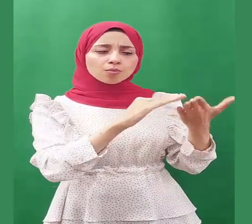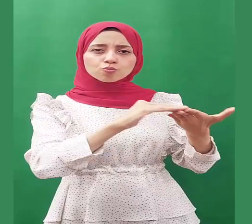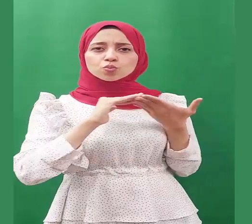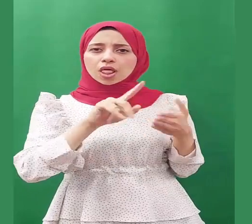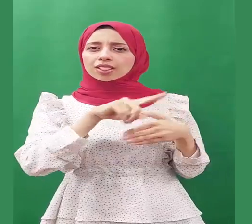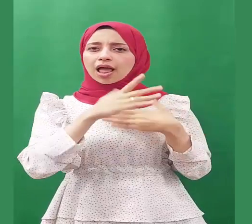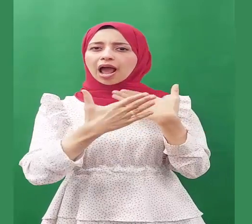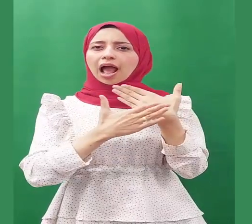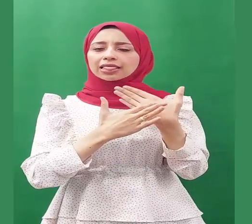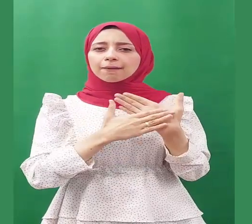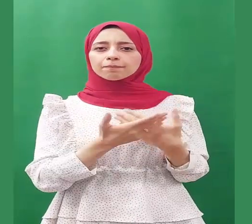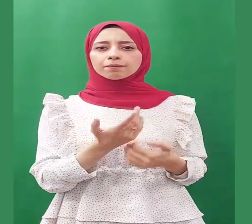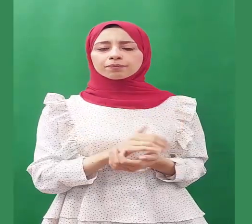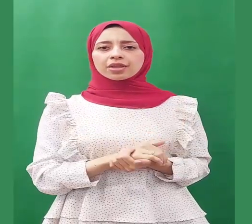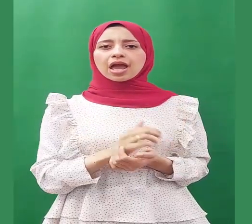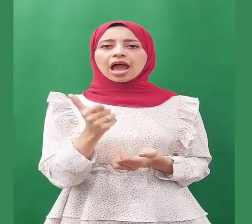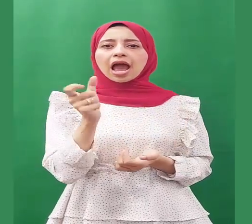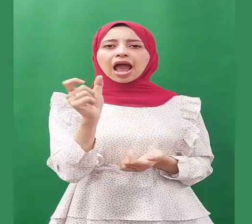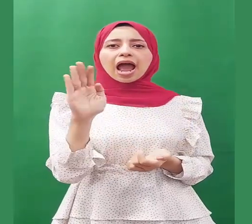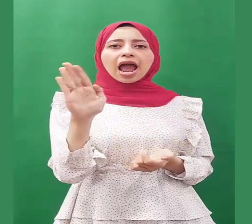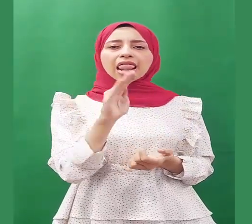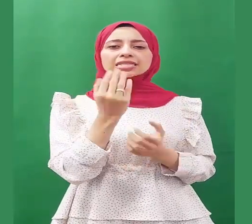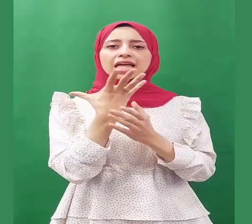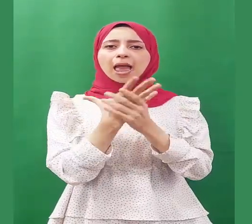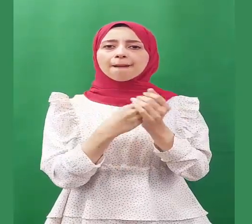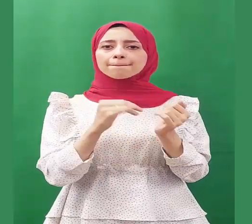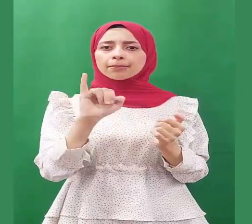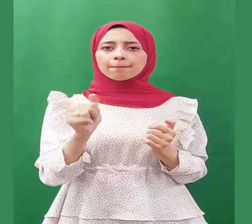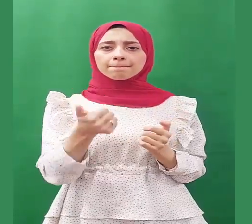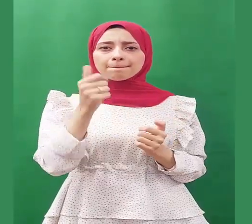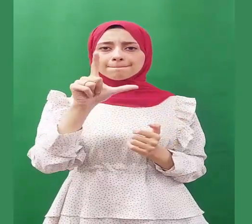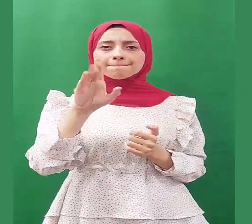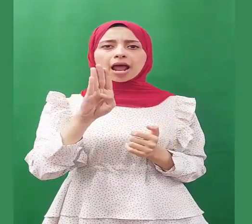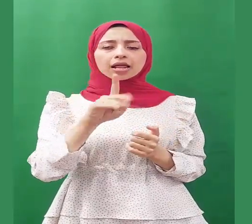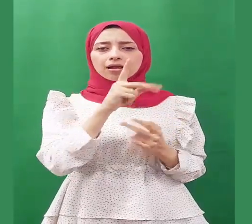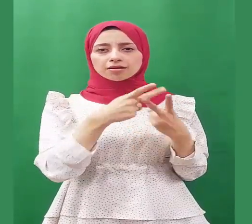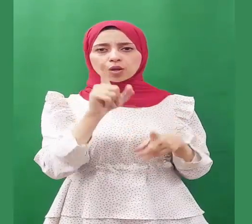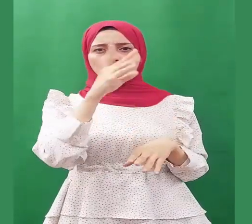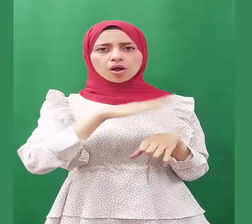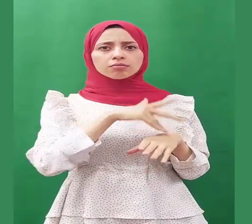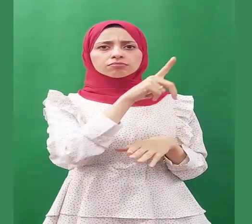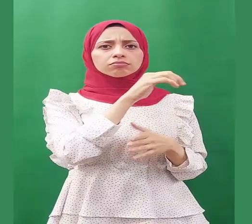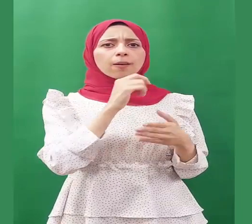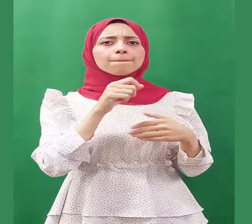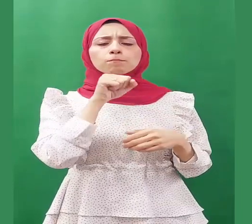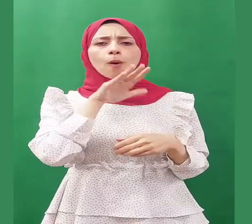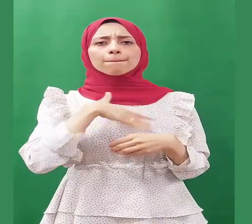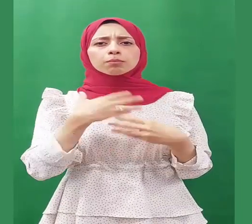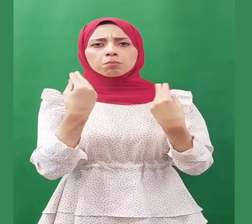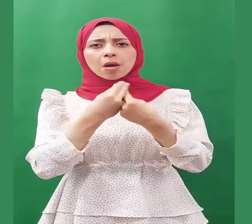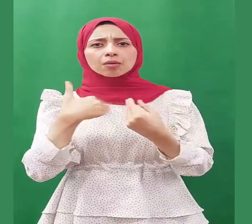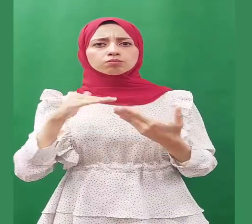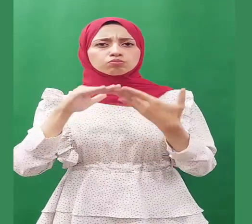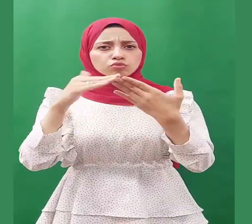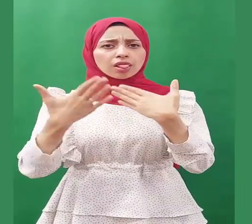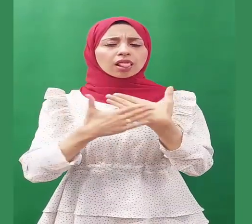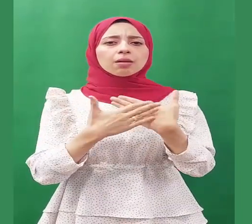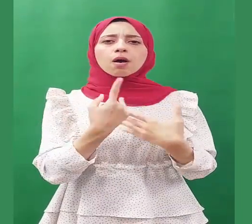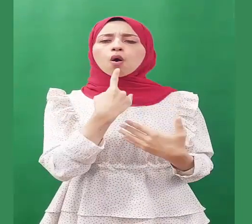يقول سيدنا انس بن مالك رضي الله عنه خدمت رسول الله صلى الله عليه وسلم عشر